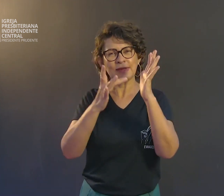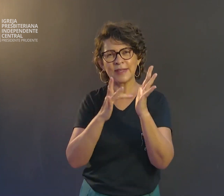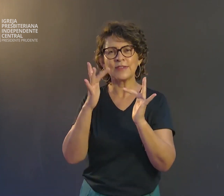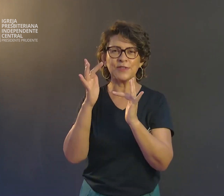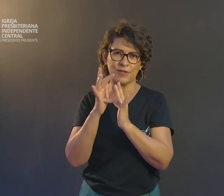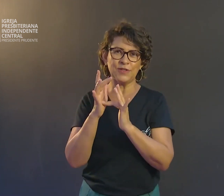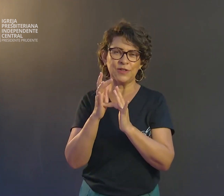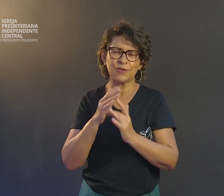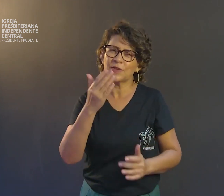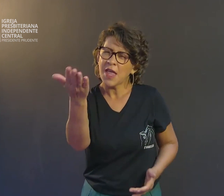reino.